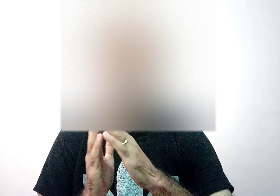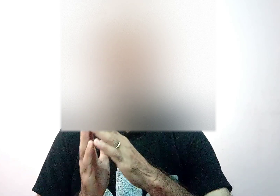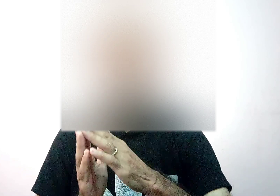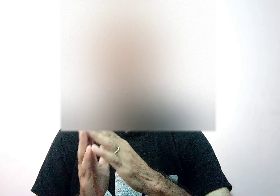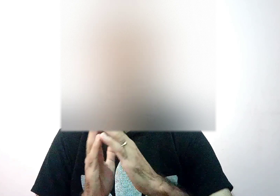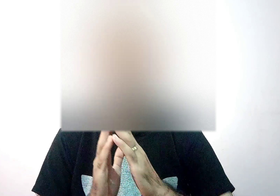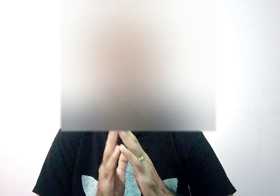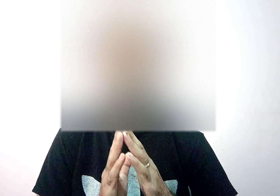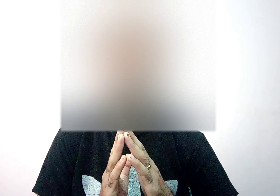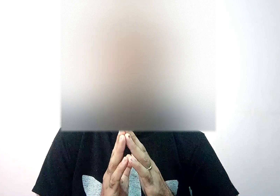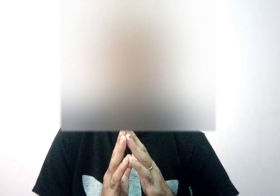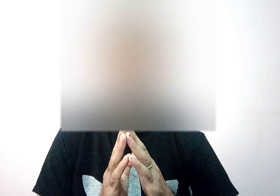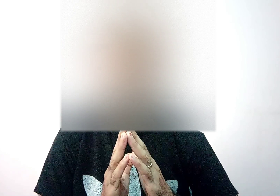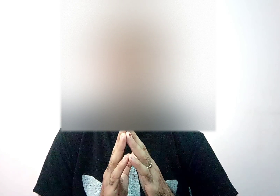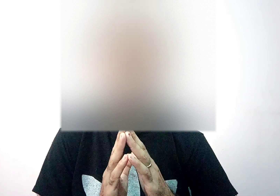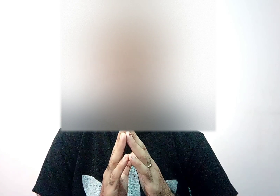على رئيس الوزراء الاثيوبي،